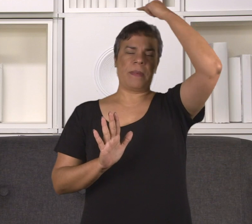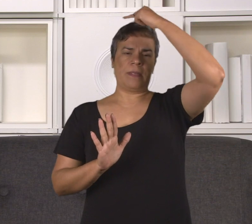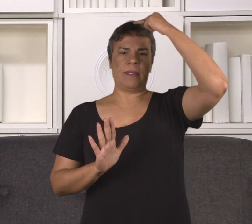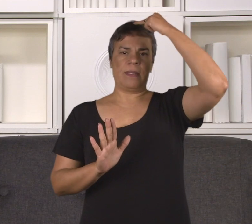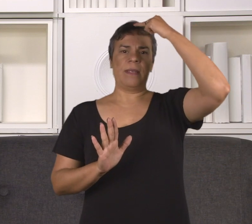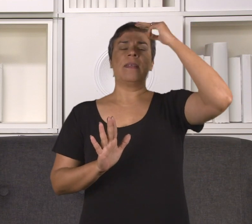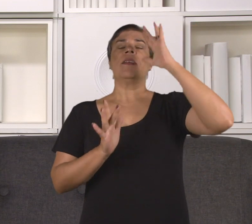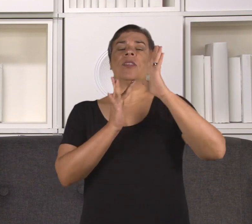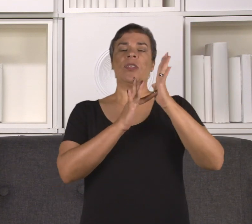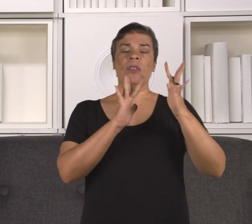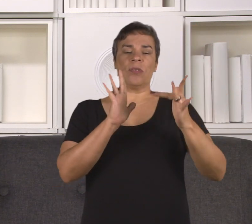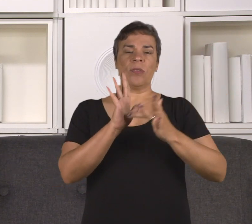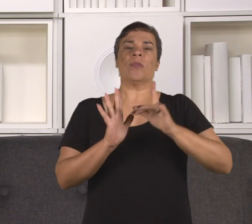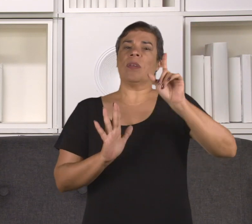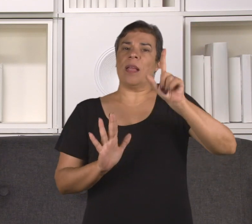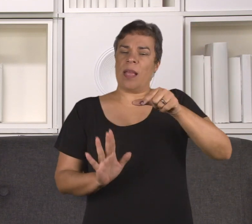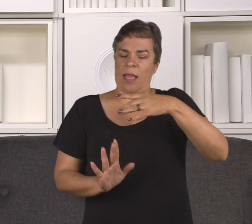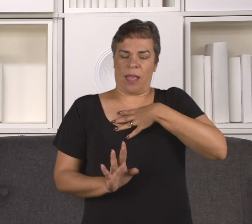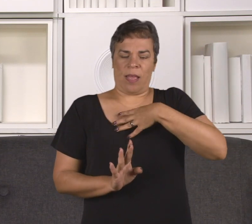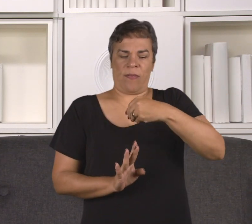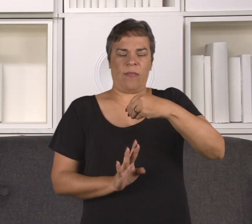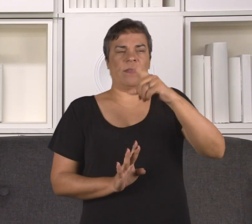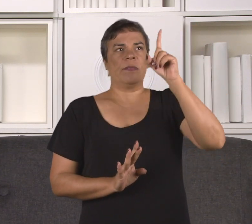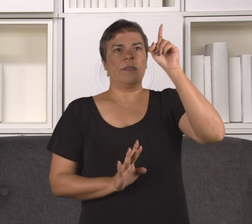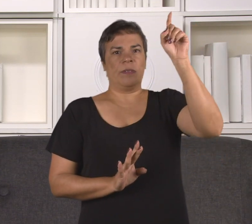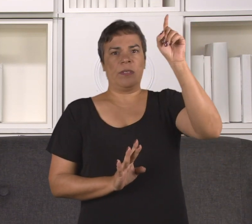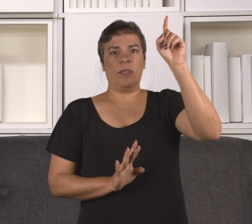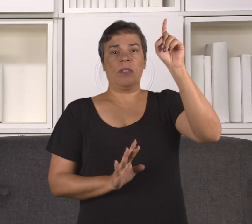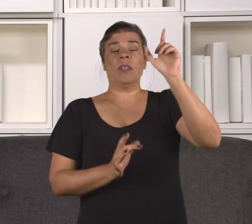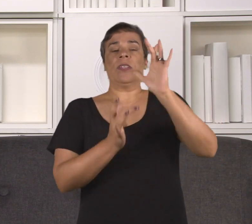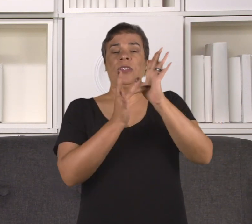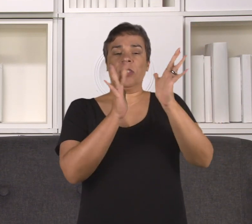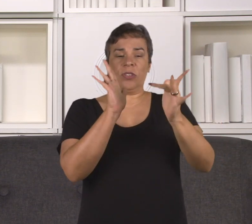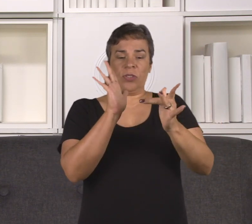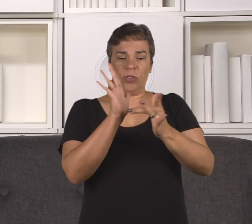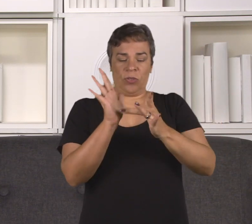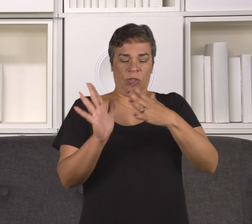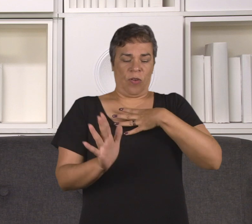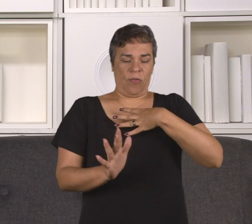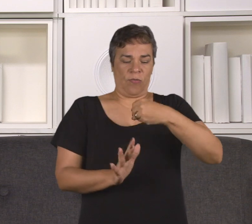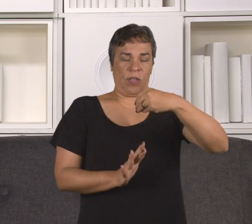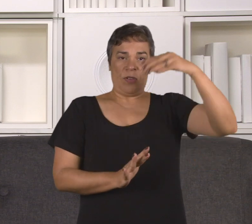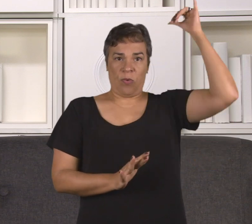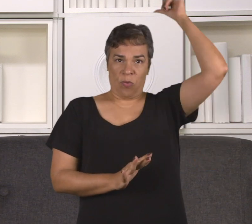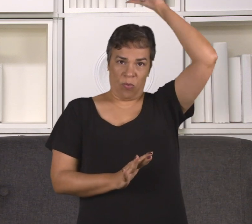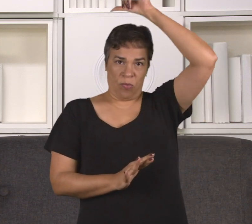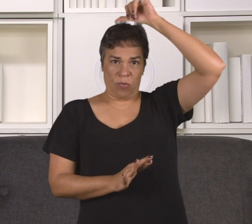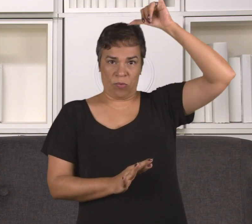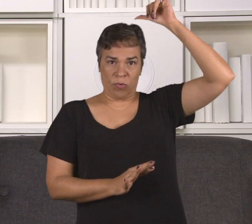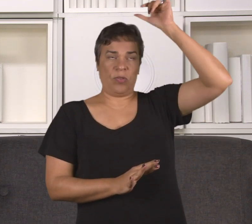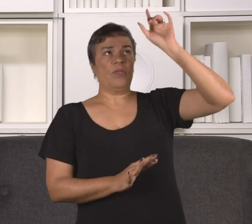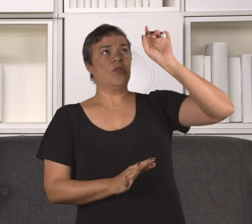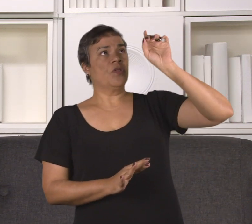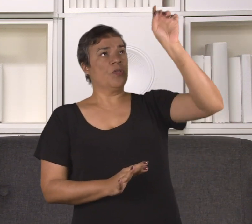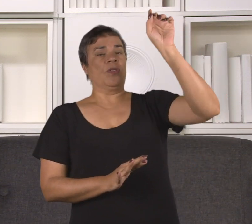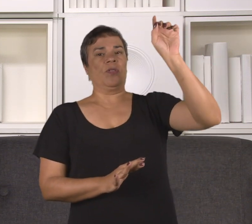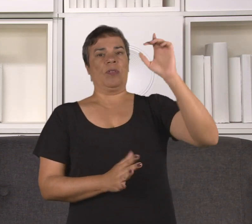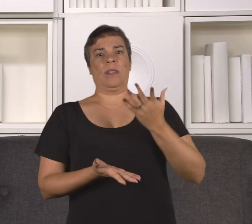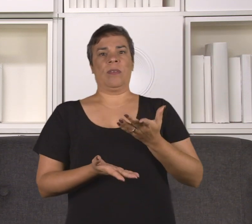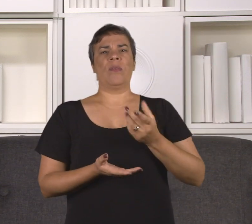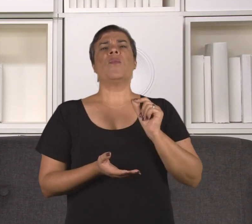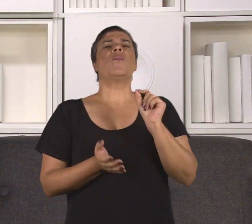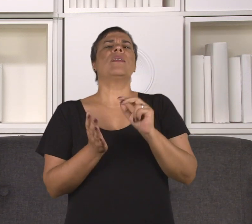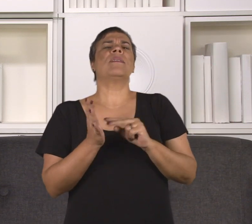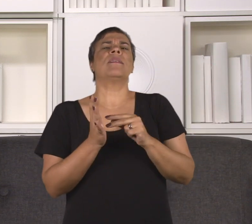vivo? Jesus é o Cristo de Deus, Jesus é o Filho do Deus vivo, Jesus é o Filho de